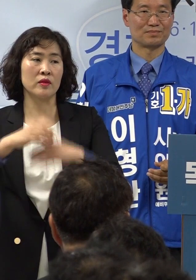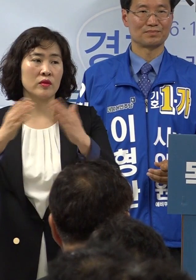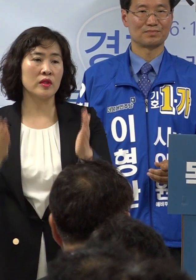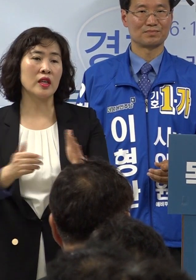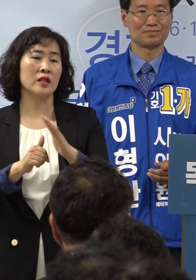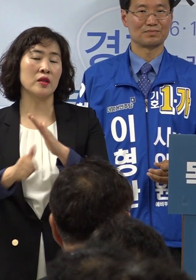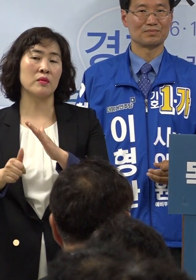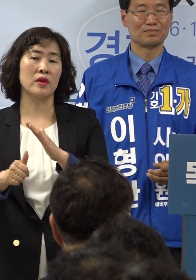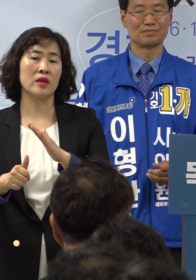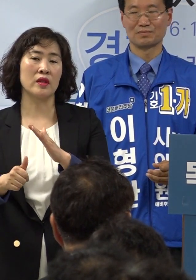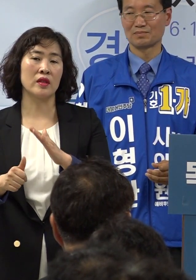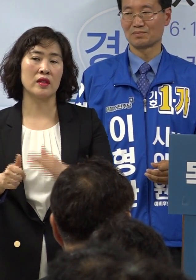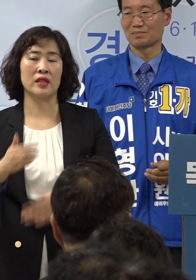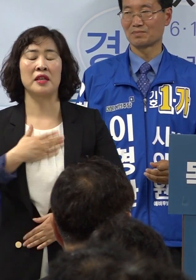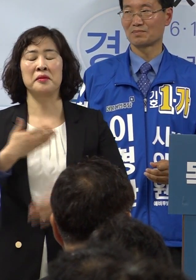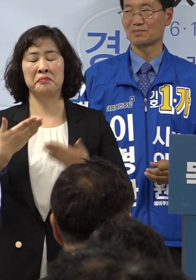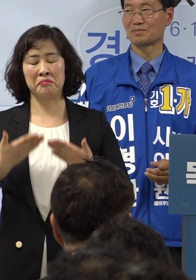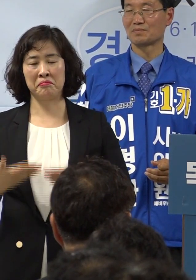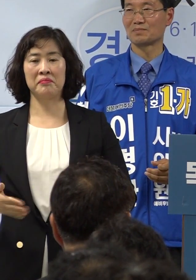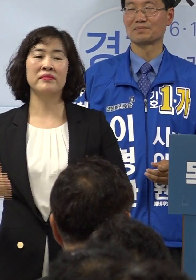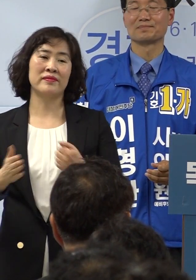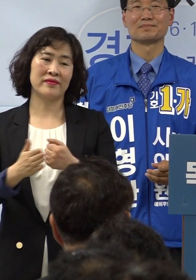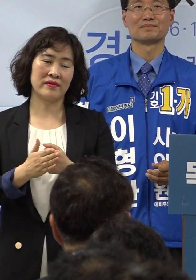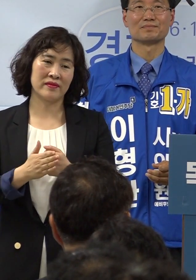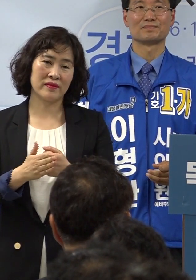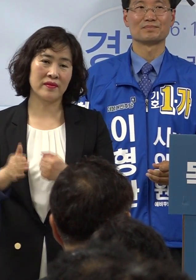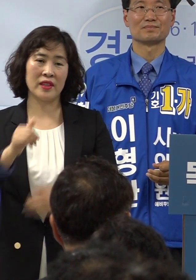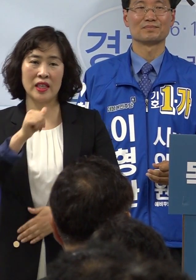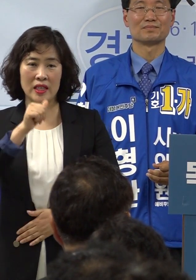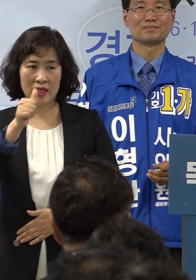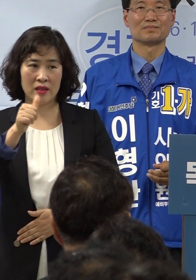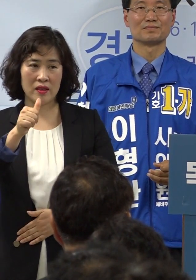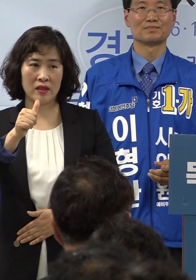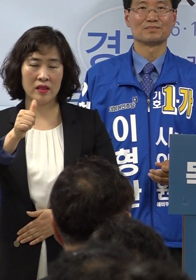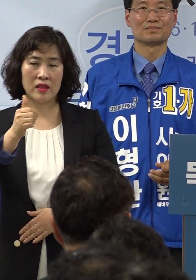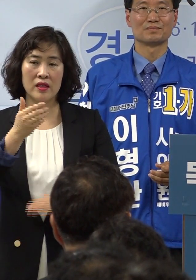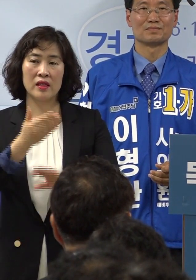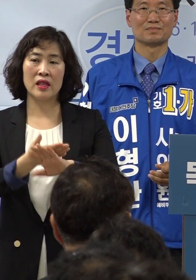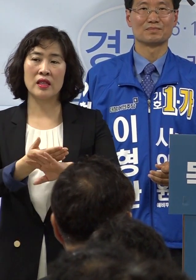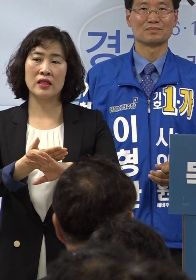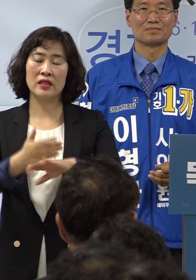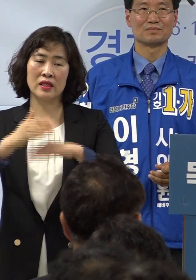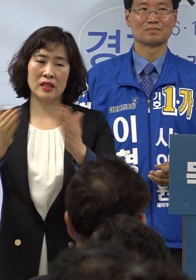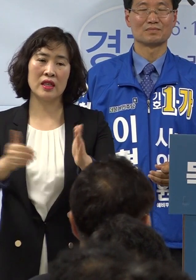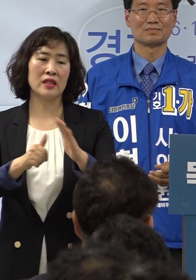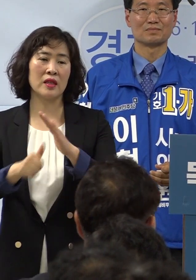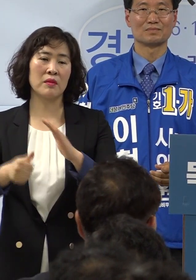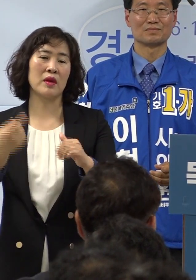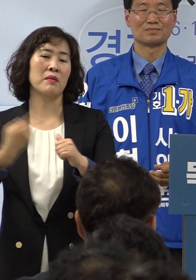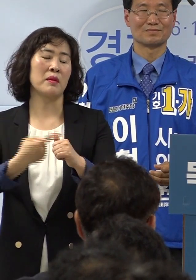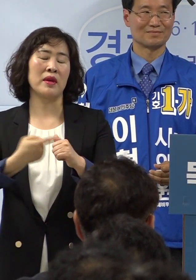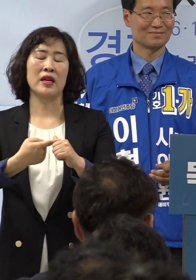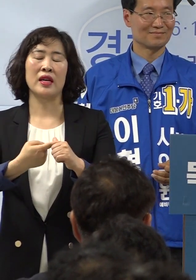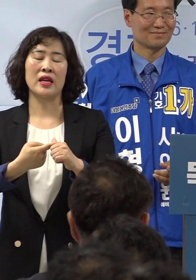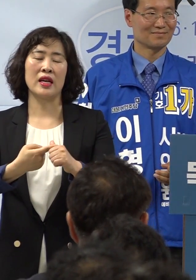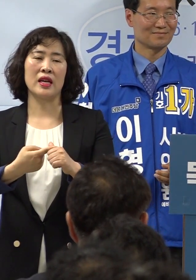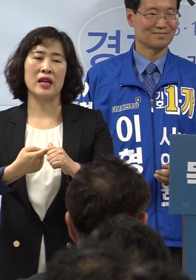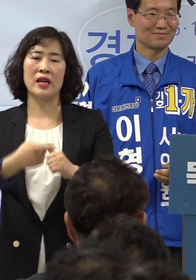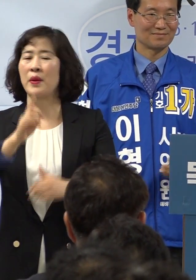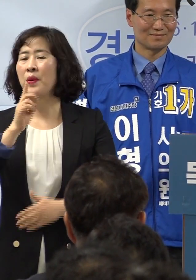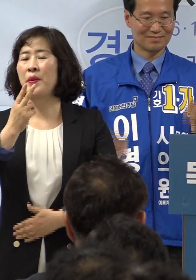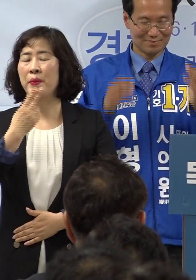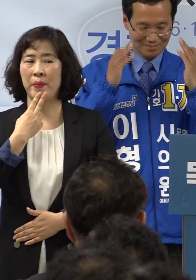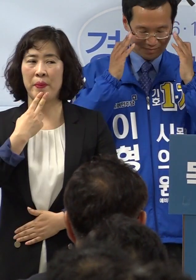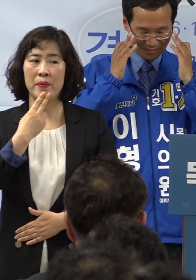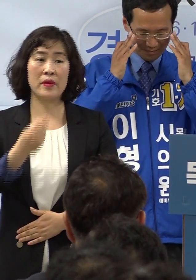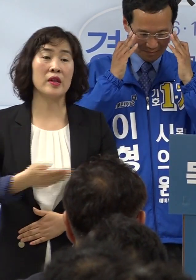더불어민주당 대표는 아주 점잖기 때문에 절대로 남의 당 대표를 비방하지 않도록